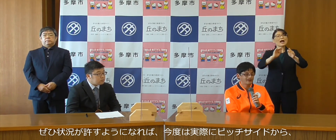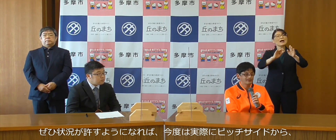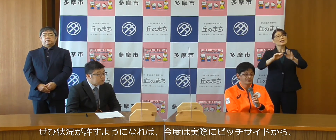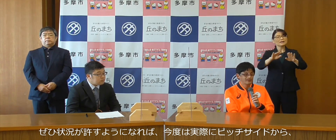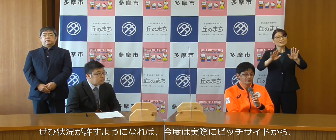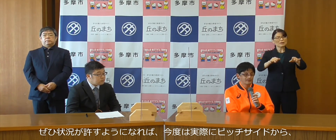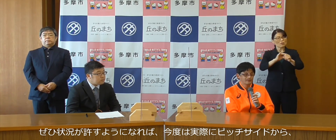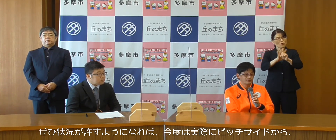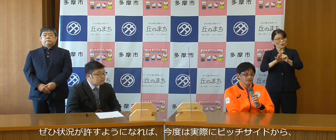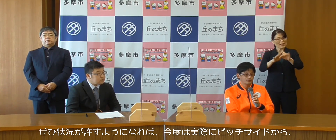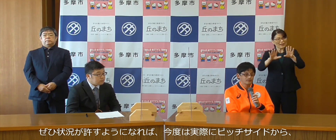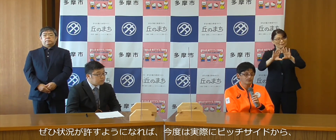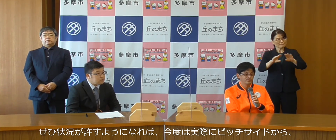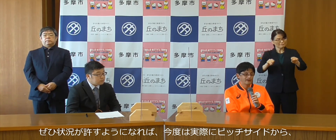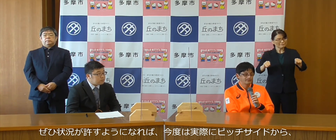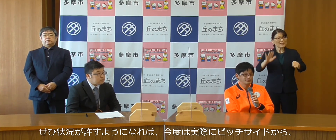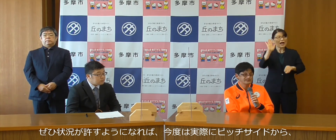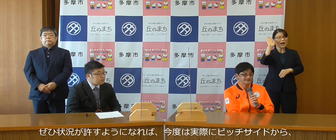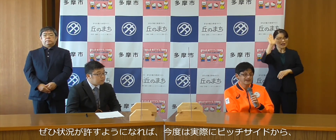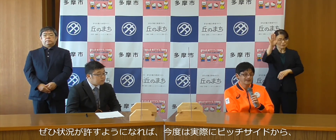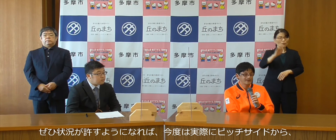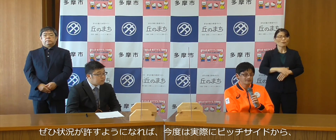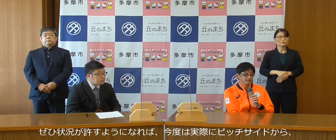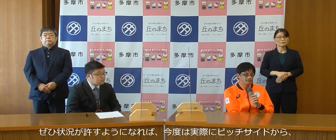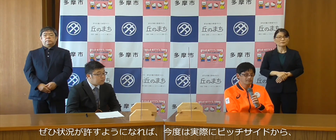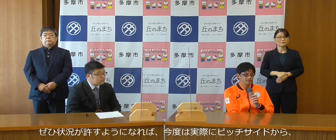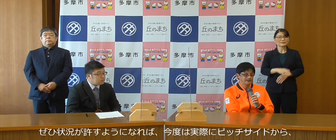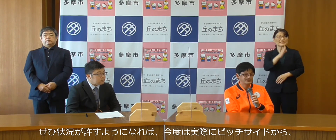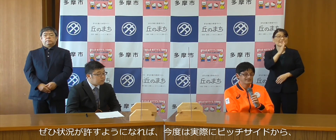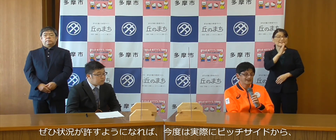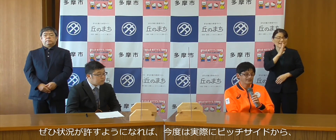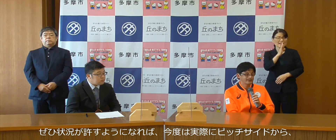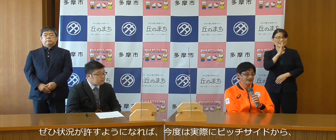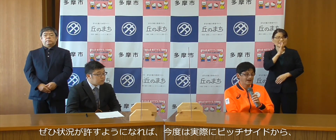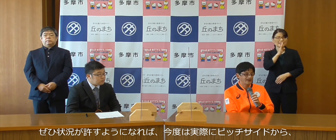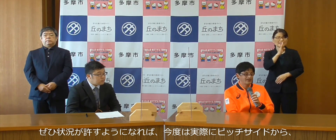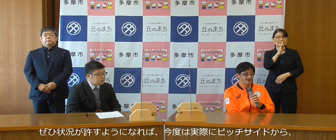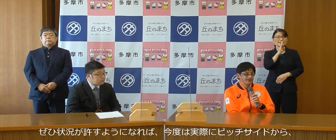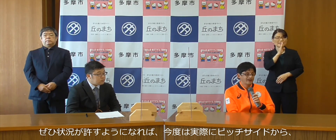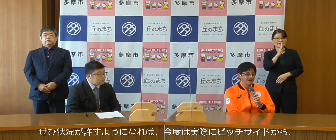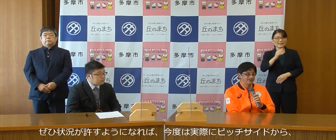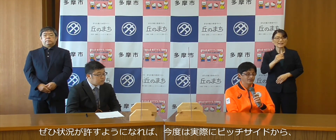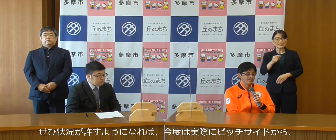れば、今度は実際にピッチサイドから